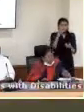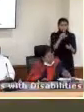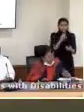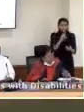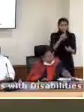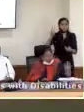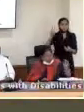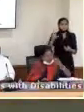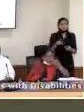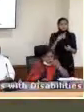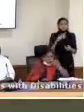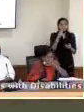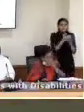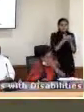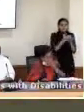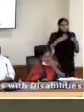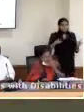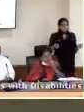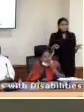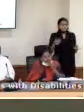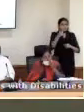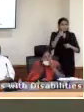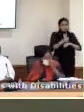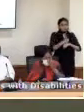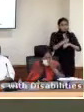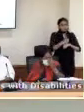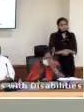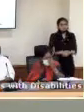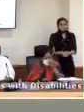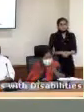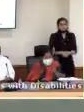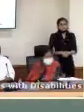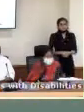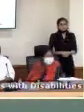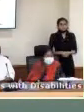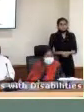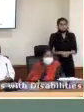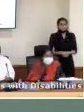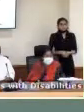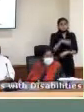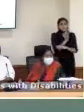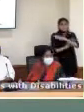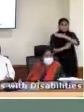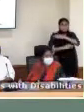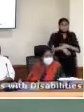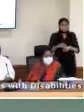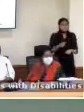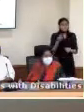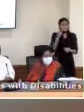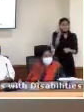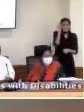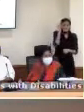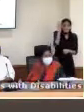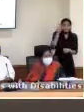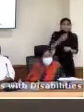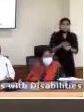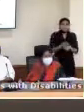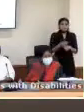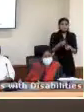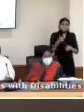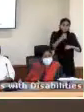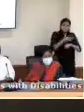लाख। महत्वपूर्ण उपलब्धियां 2020-21 क्रॉस डिसेबिलिटी अर्ली इंटरवेंशन सेंटर की